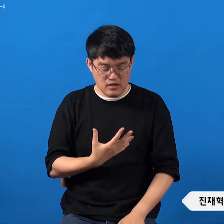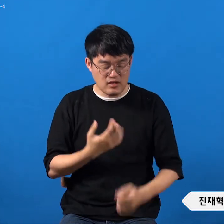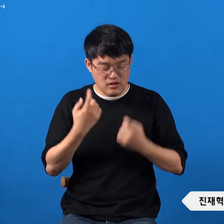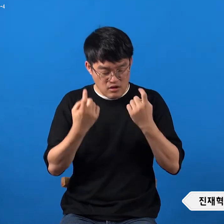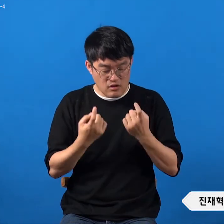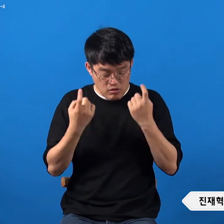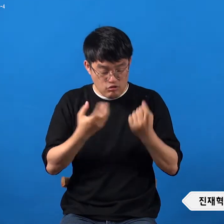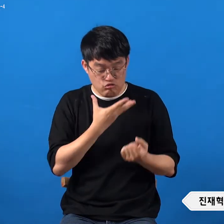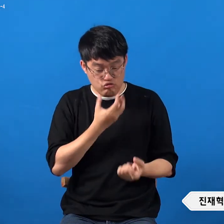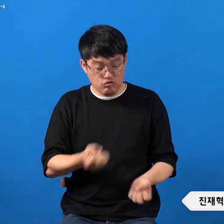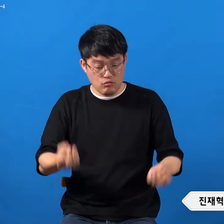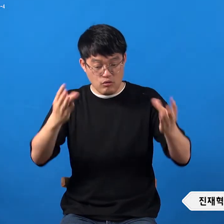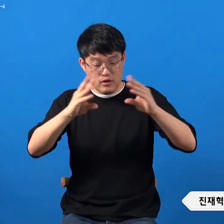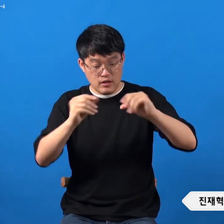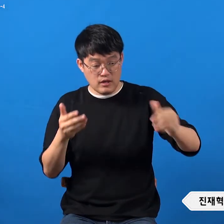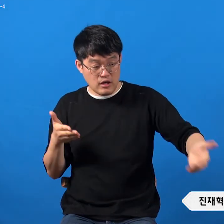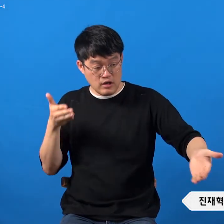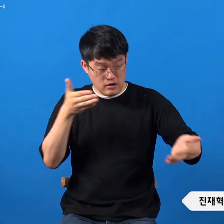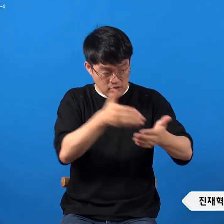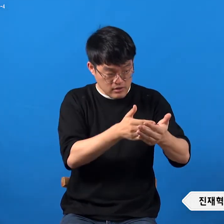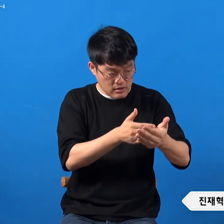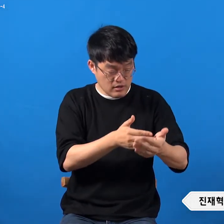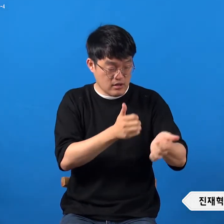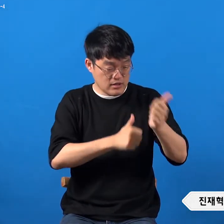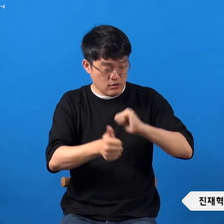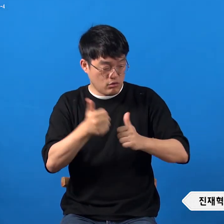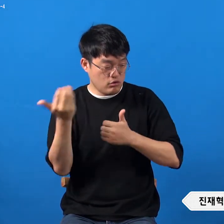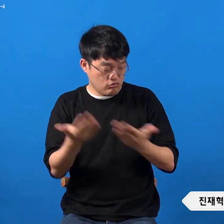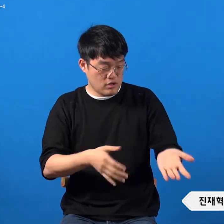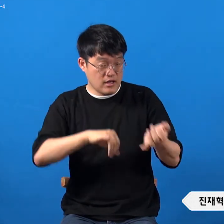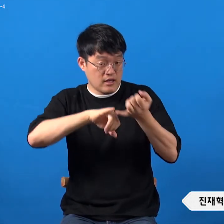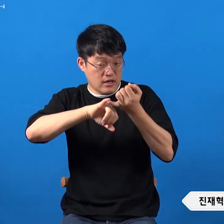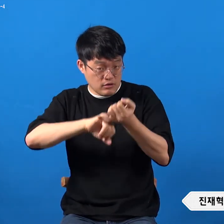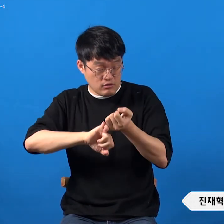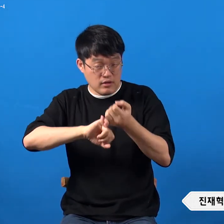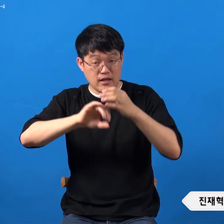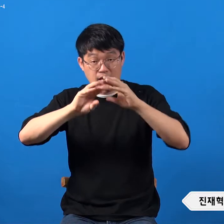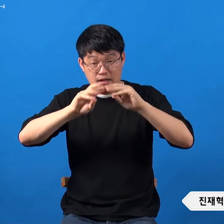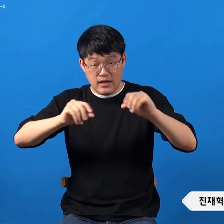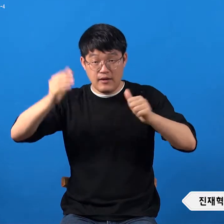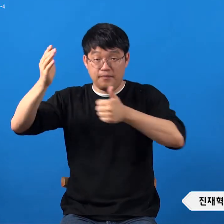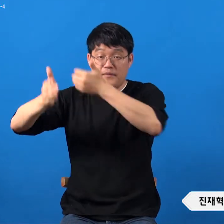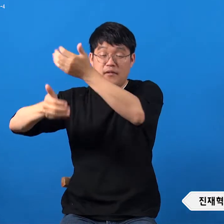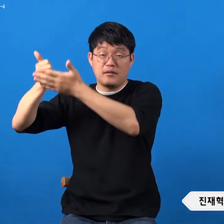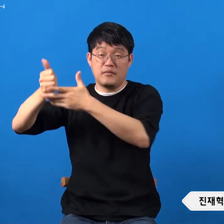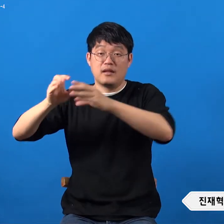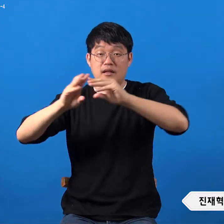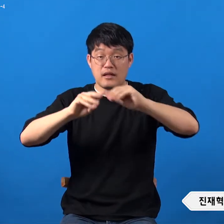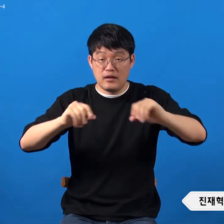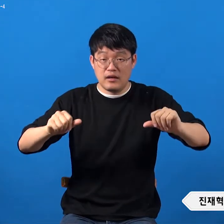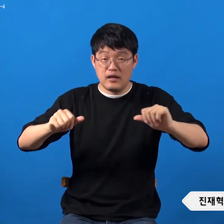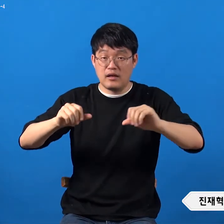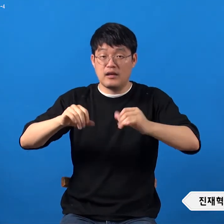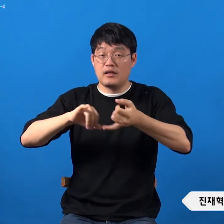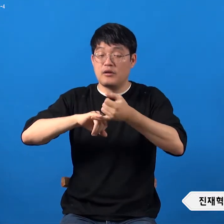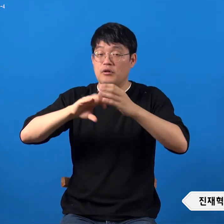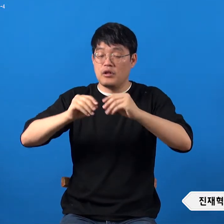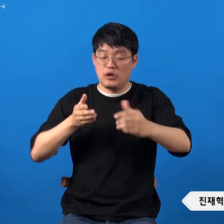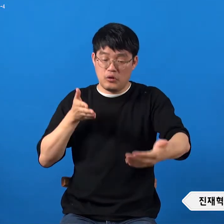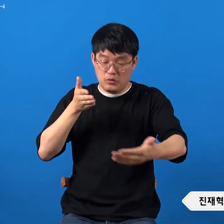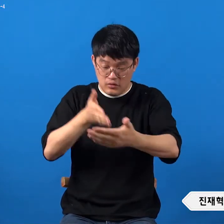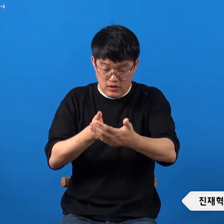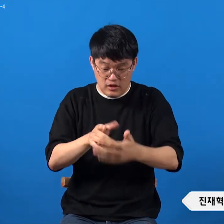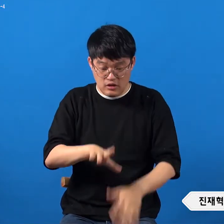힘든 여정 가운데 축복의 땅에 도착했습니다. 내 자손에게 주리라고 약속하신 하나님의